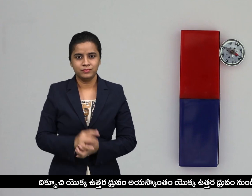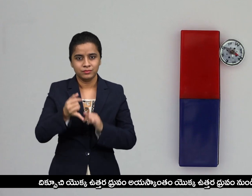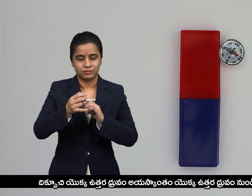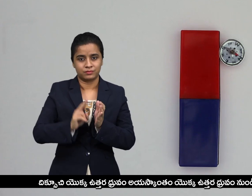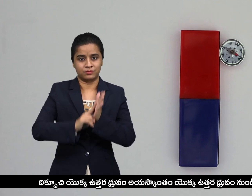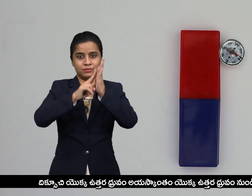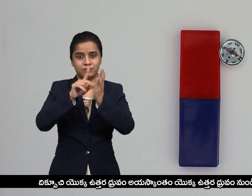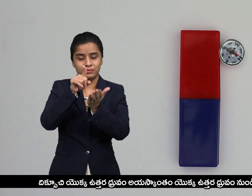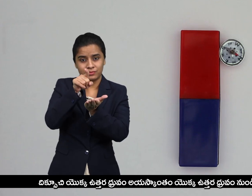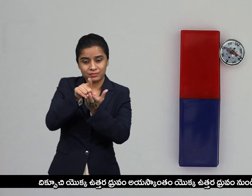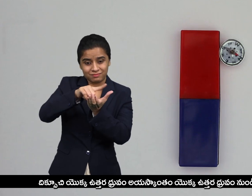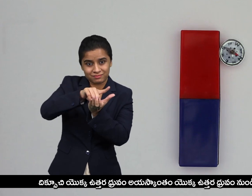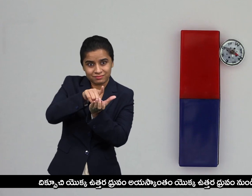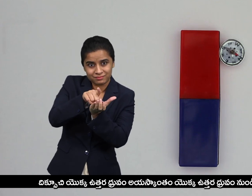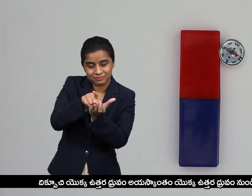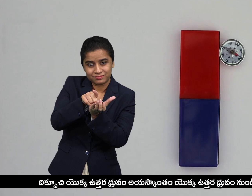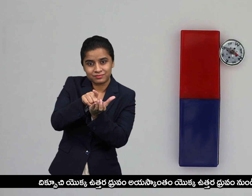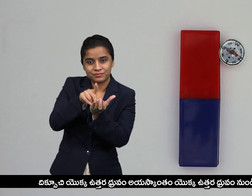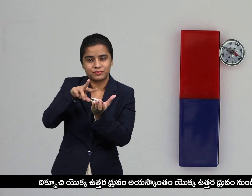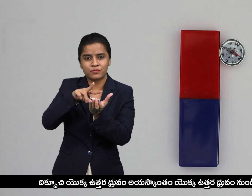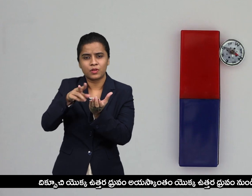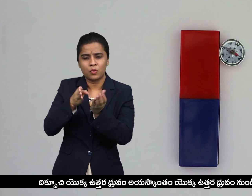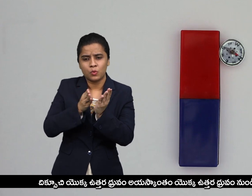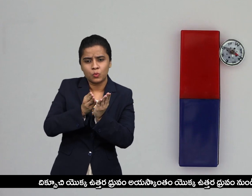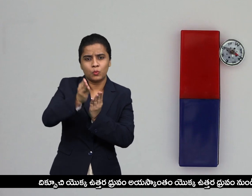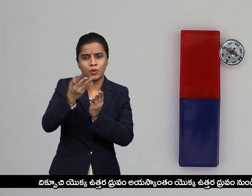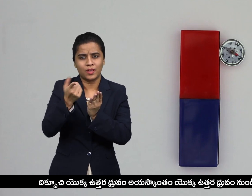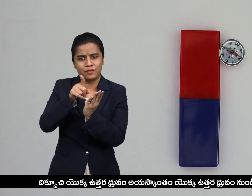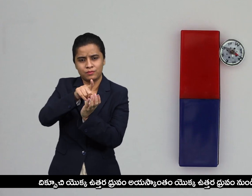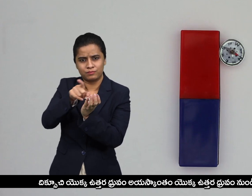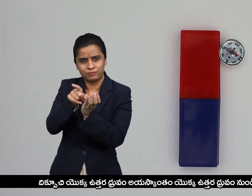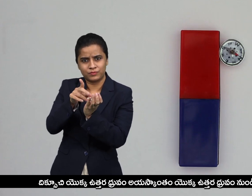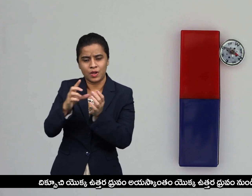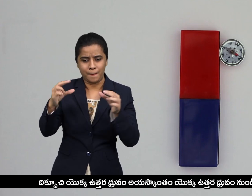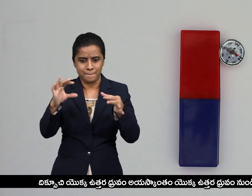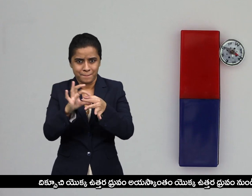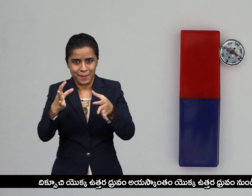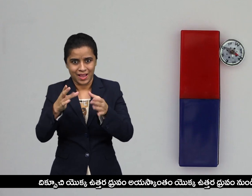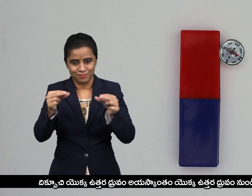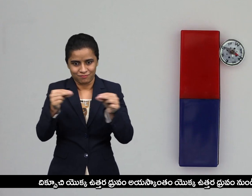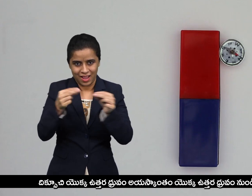దిక్సూచి యొక్క ఉత్తర ధ్రువం అయస్కాంతం యొక్క ఉత్తర ధ్రువం నుండి దూరంగా ఉంటుంది.